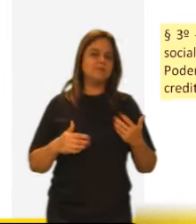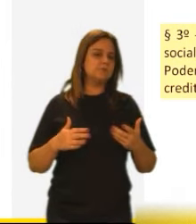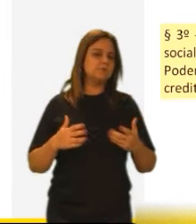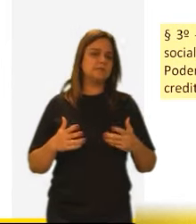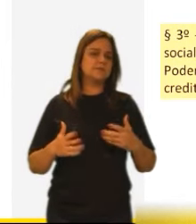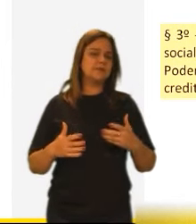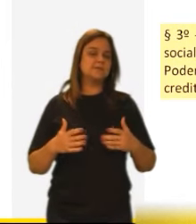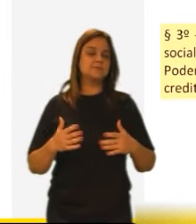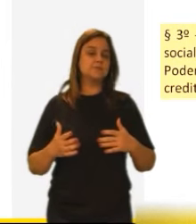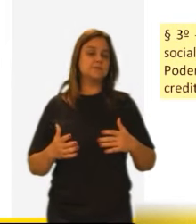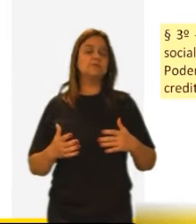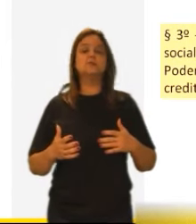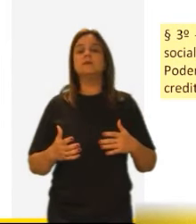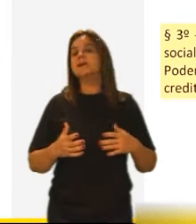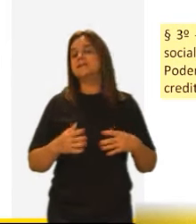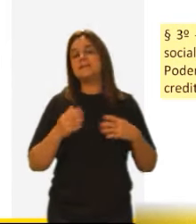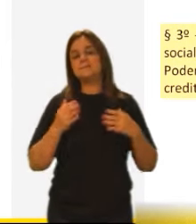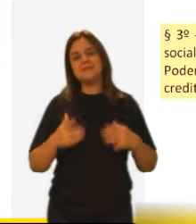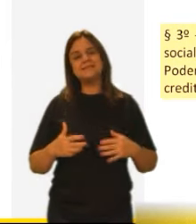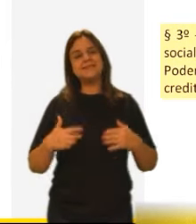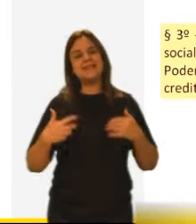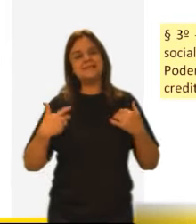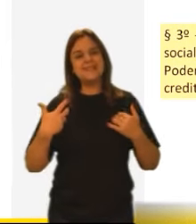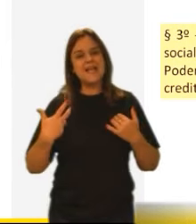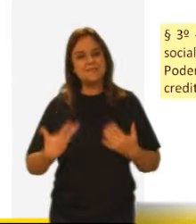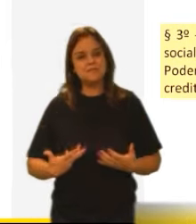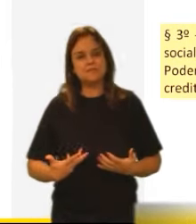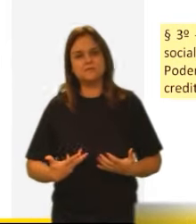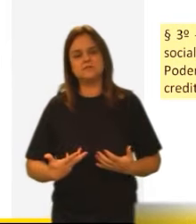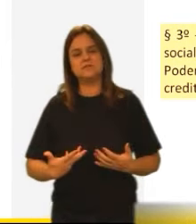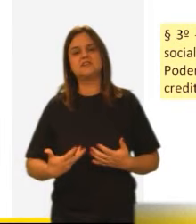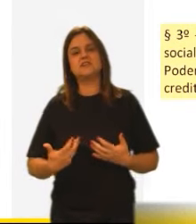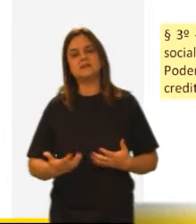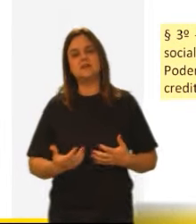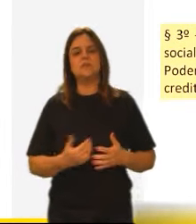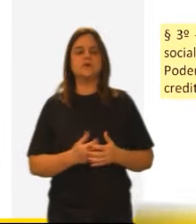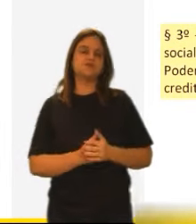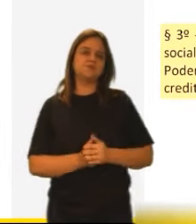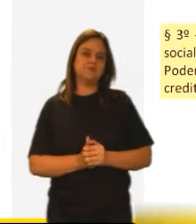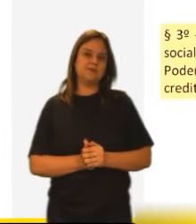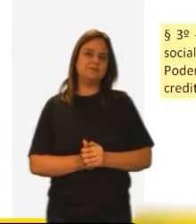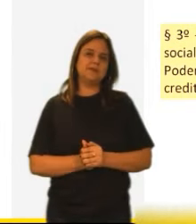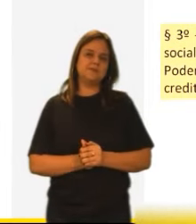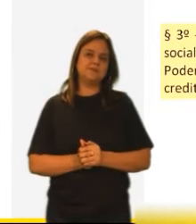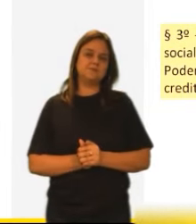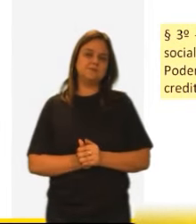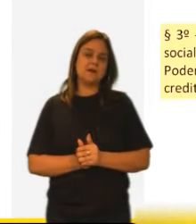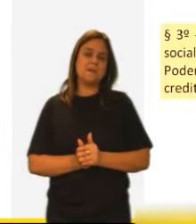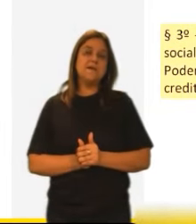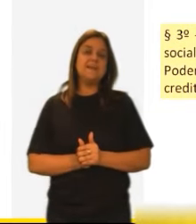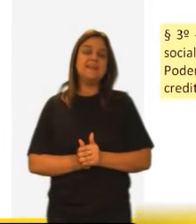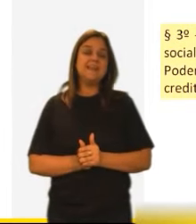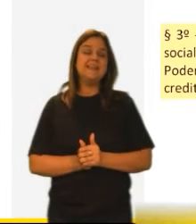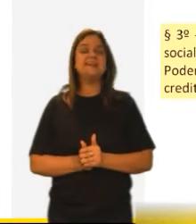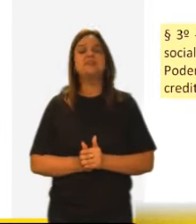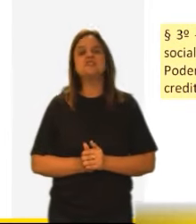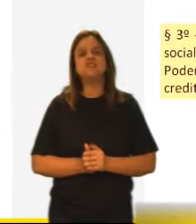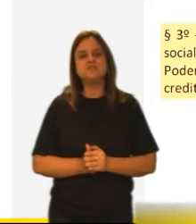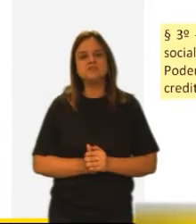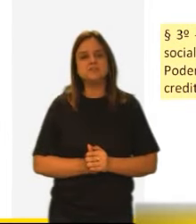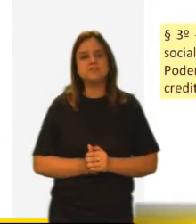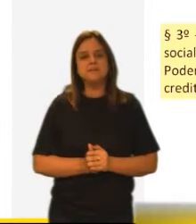de alíquota para um determinado produto. Se a empresa está em débito com a Seguridade, ela não pode usufruir do benefício fiscal. E